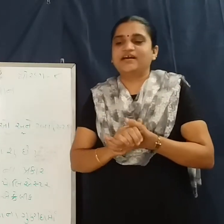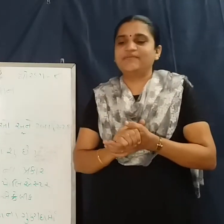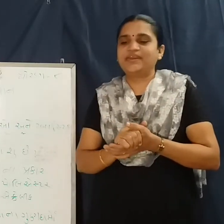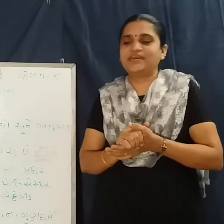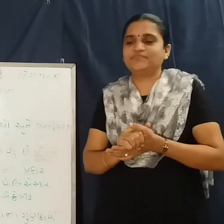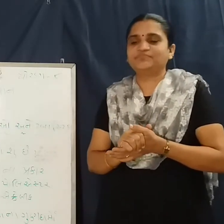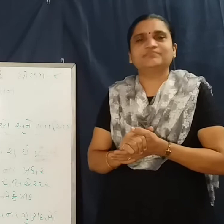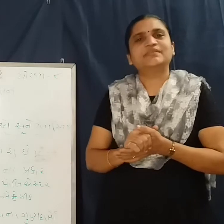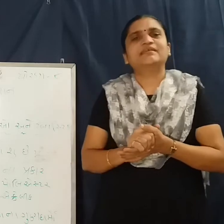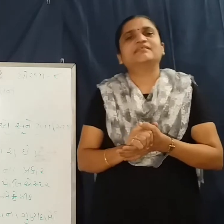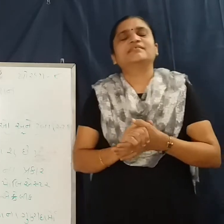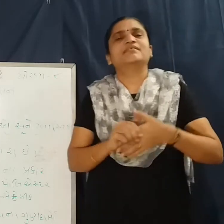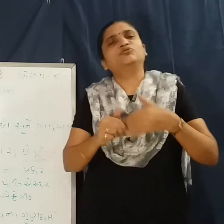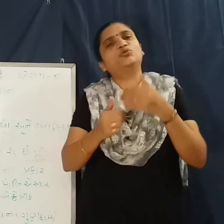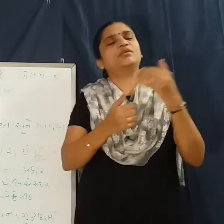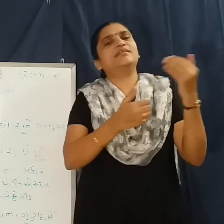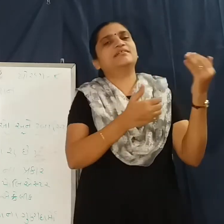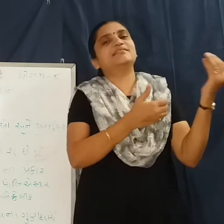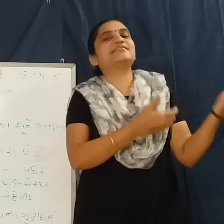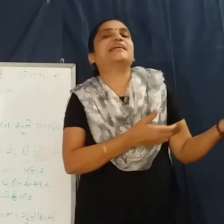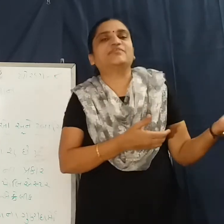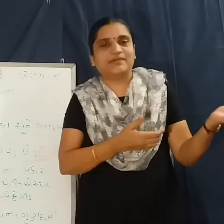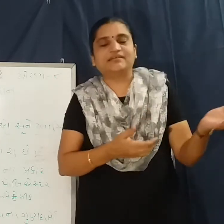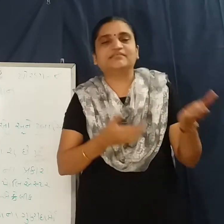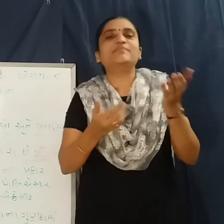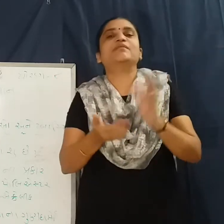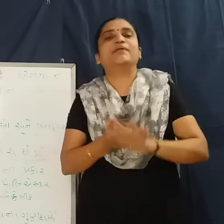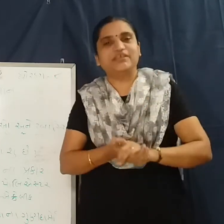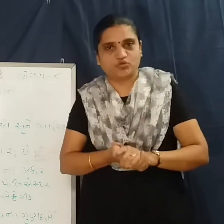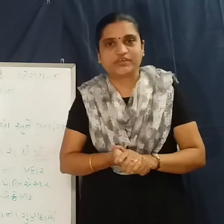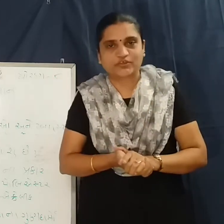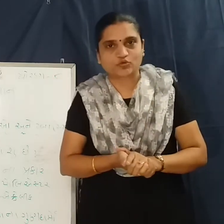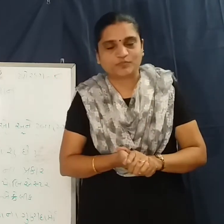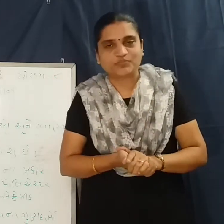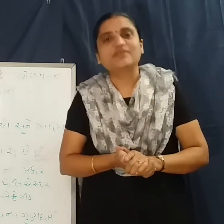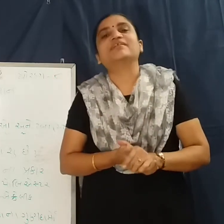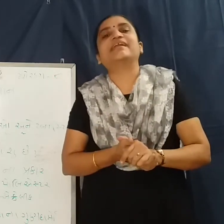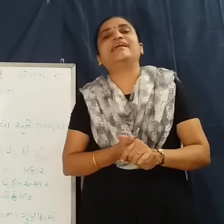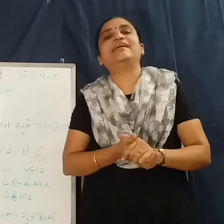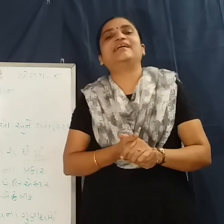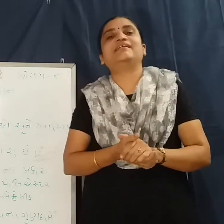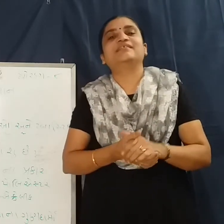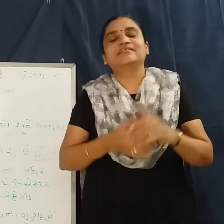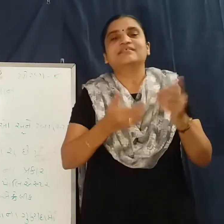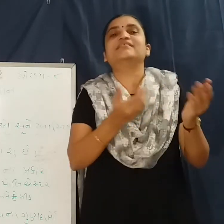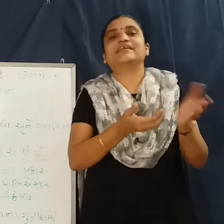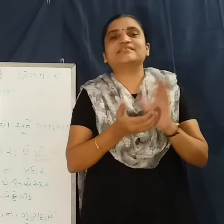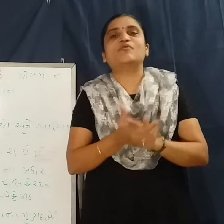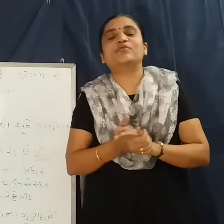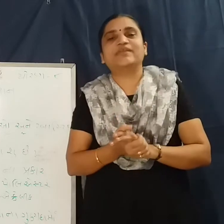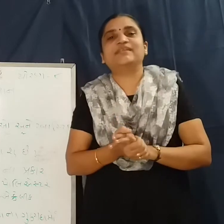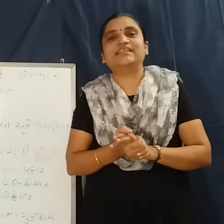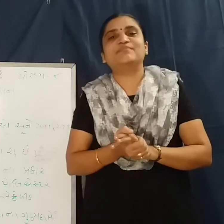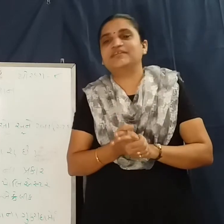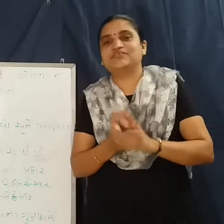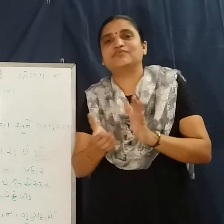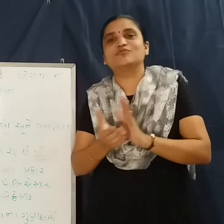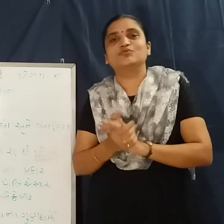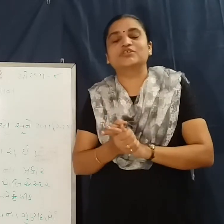हवे धोरण सात में तमे भणी चुक्या छो के रेसाओ केवी रीते बने छे शुं छे,